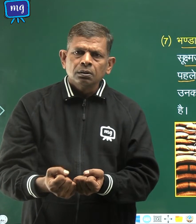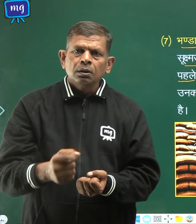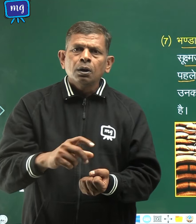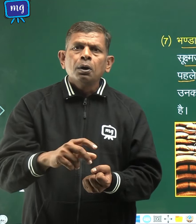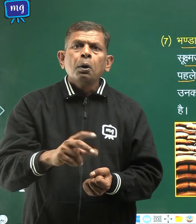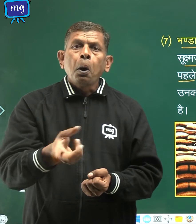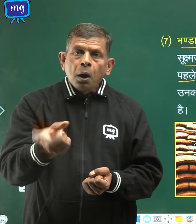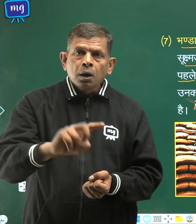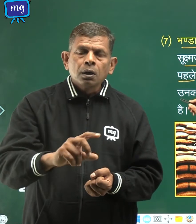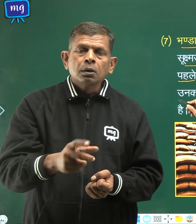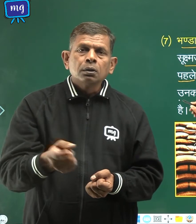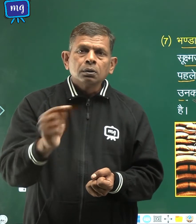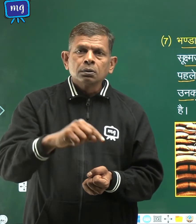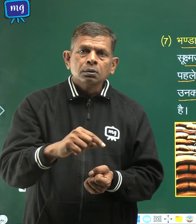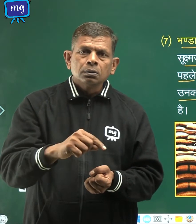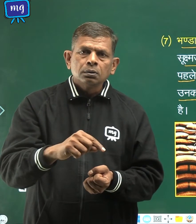फिर उनका